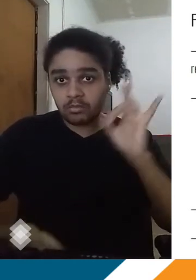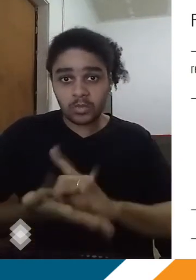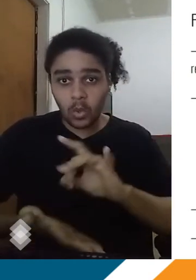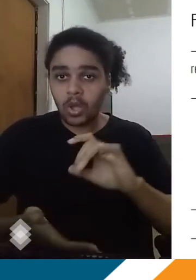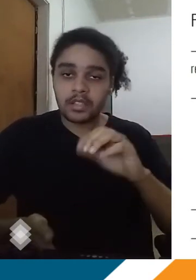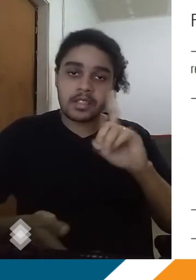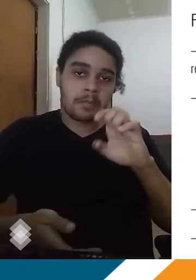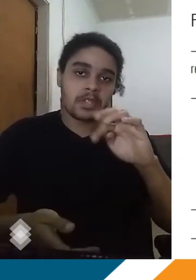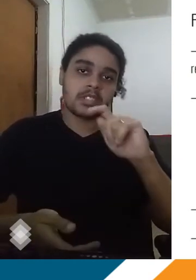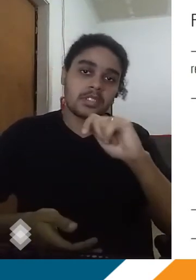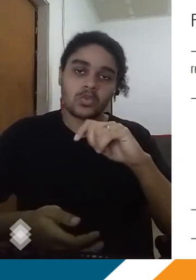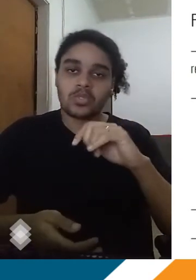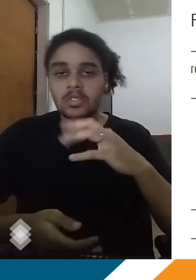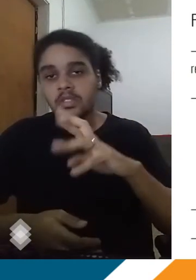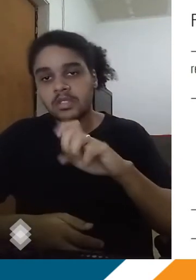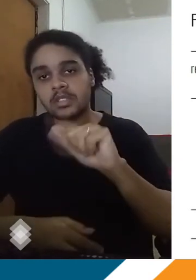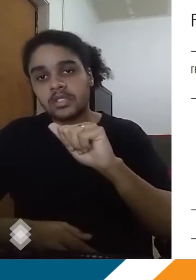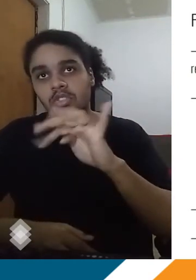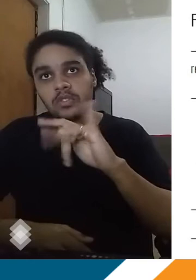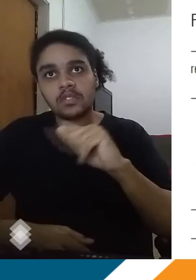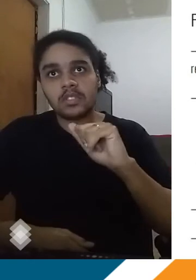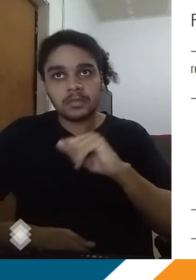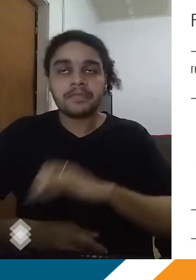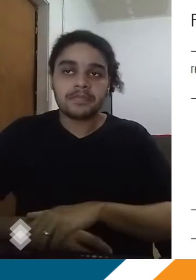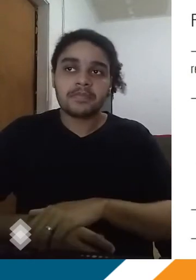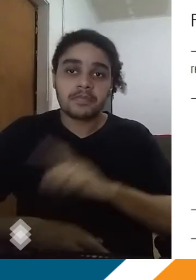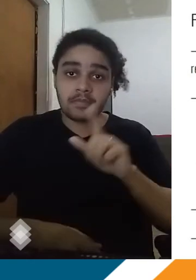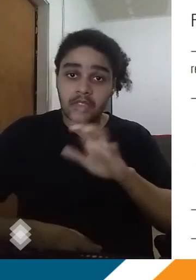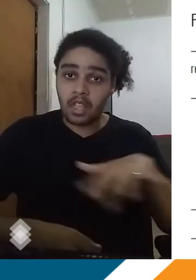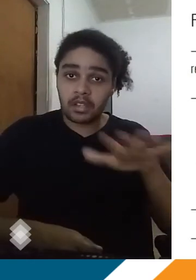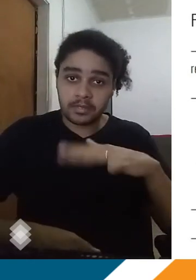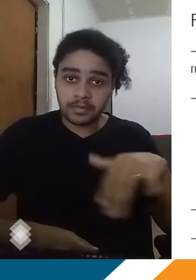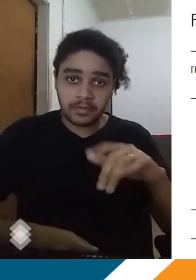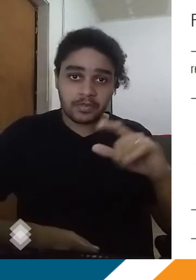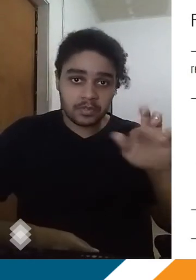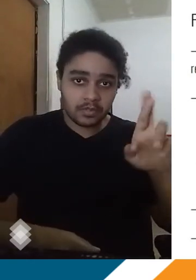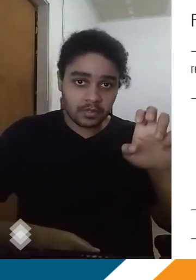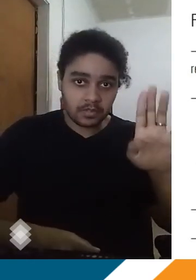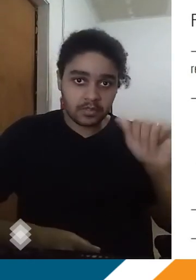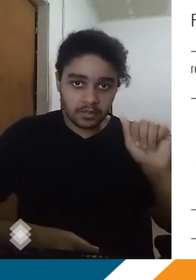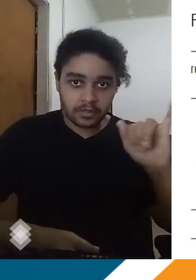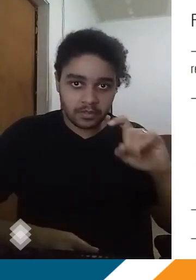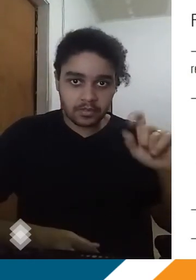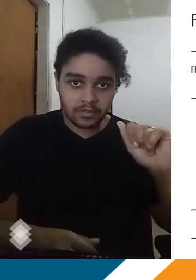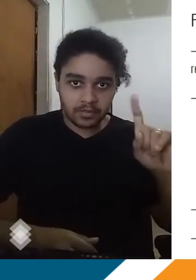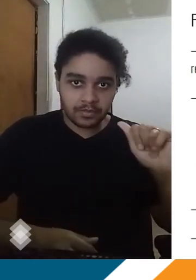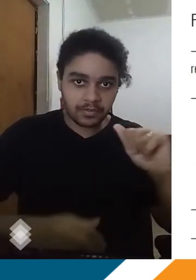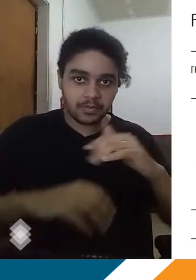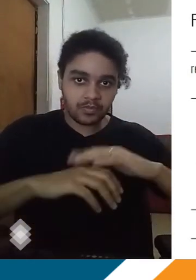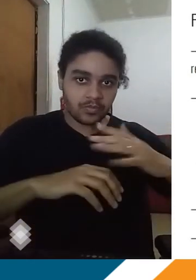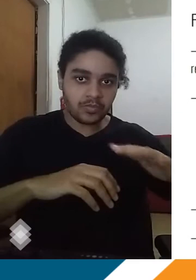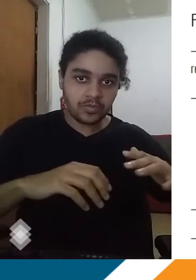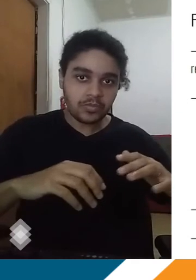absoluta e depressão relativa. A depressão absoluta é quando você tem uma depressão, uma área rebaixada em relação ao